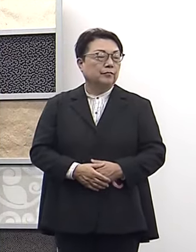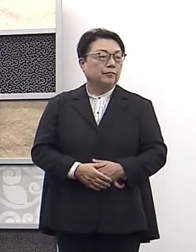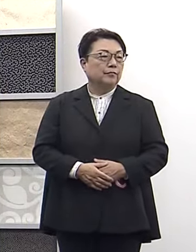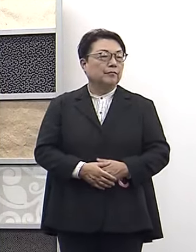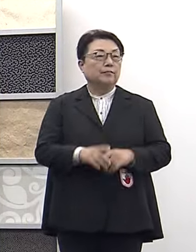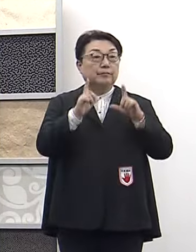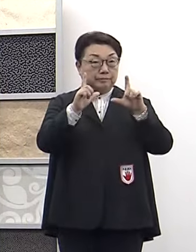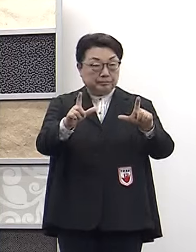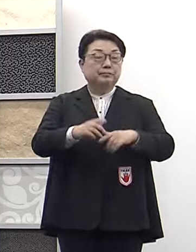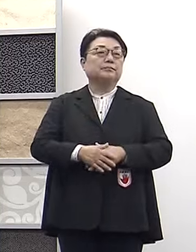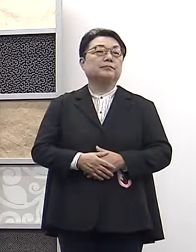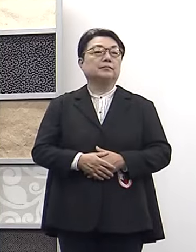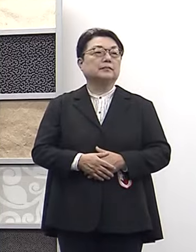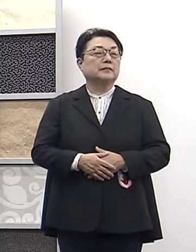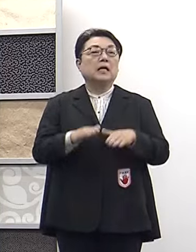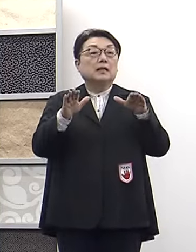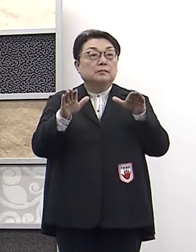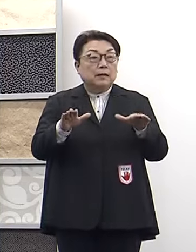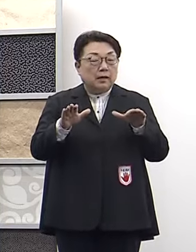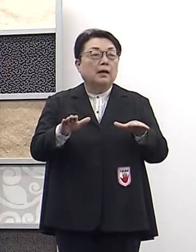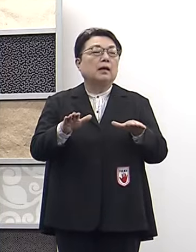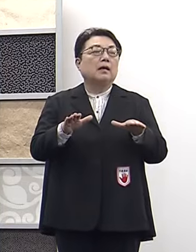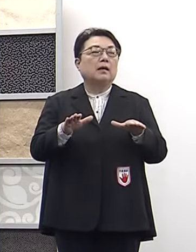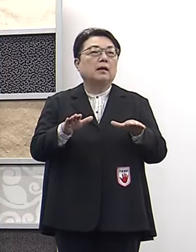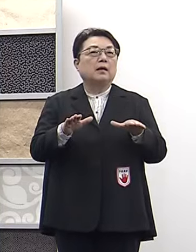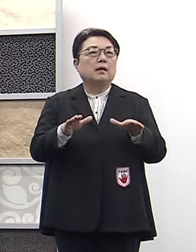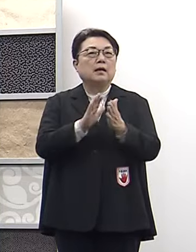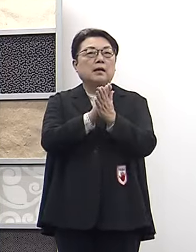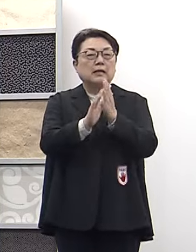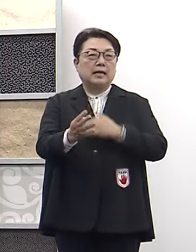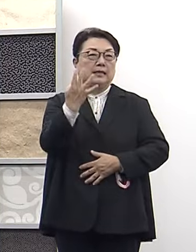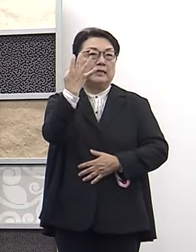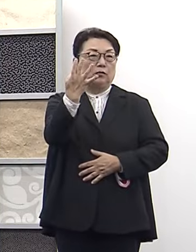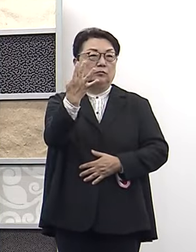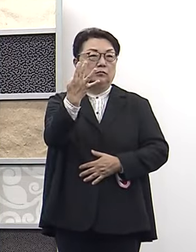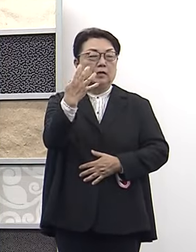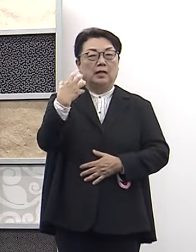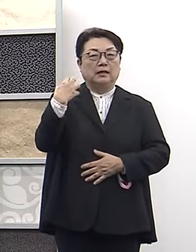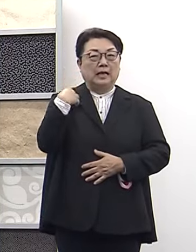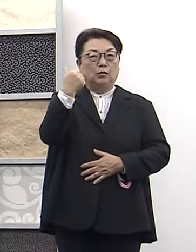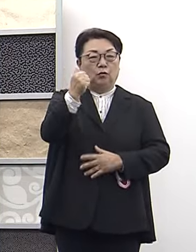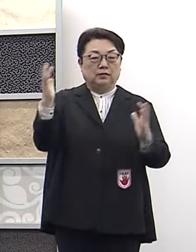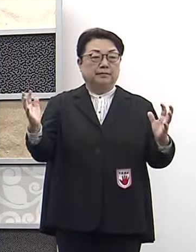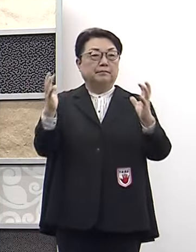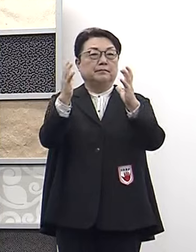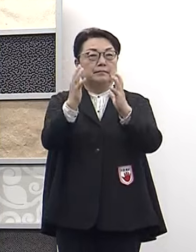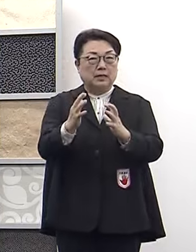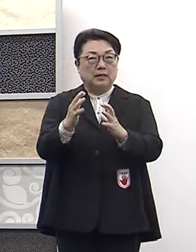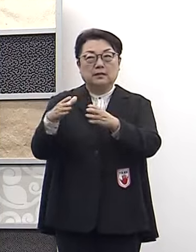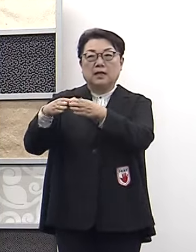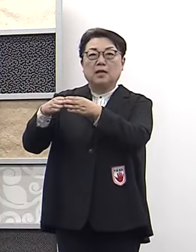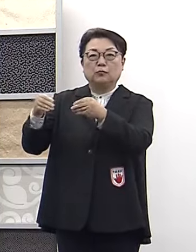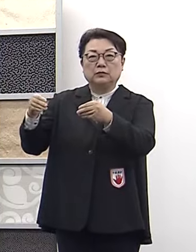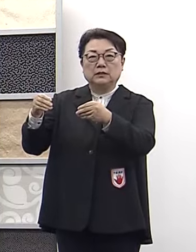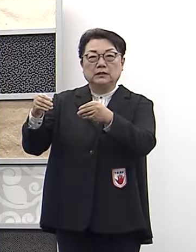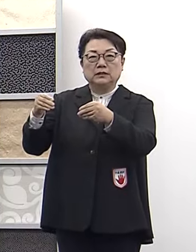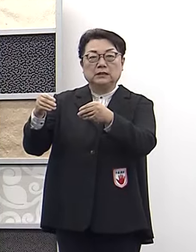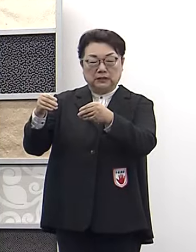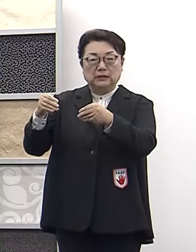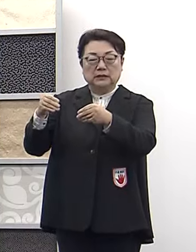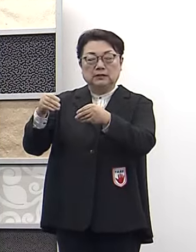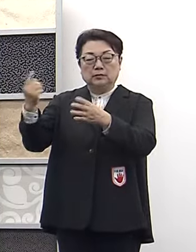はい、お答えいたします。今現在はですね、4県の実務担当者、あと少なくとも国の観光庁内閣府に入っていただ